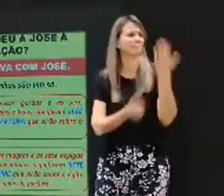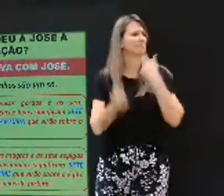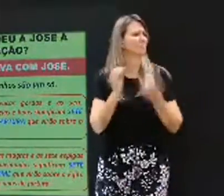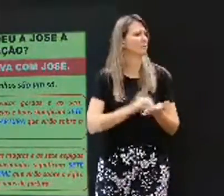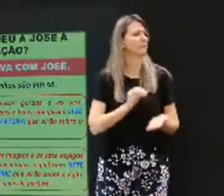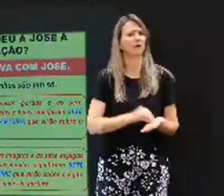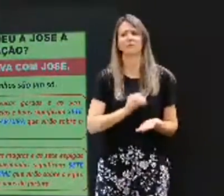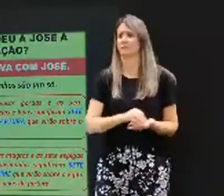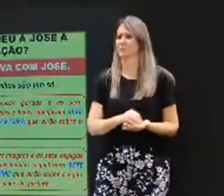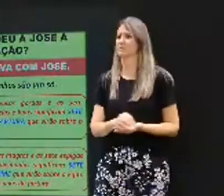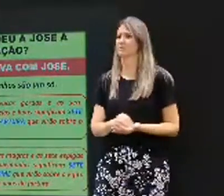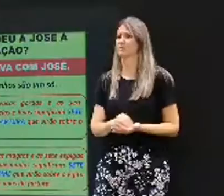no Egito.